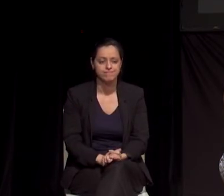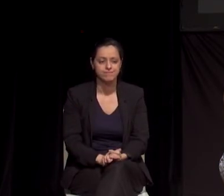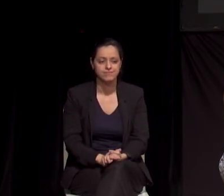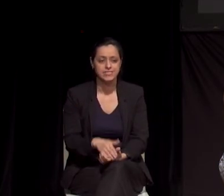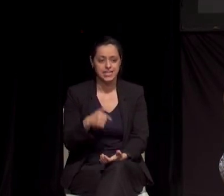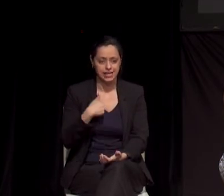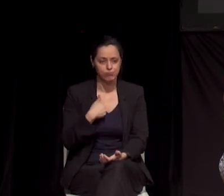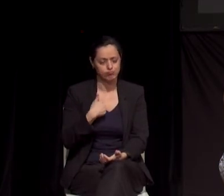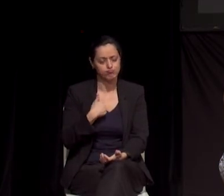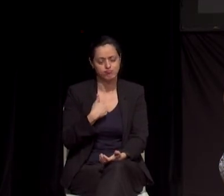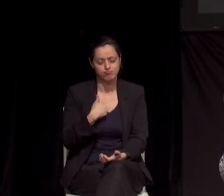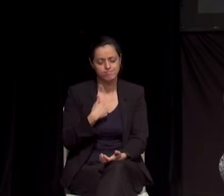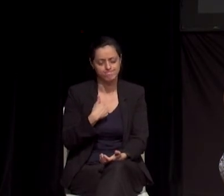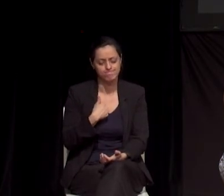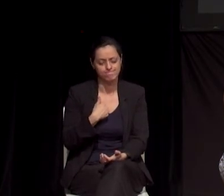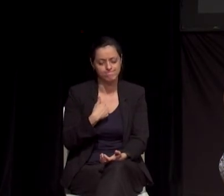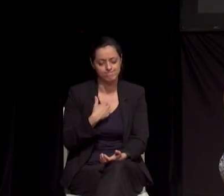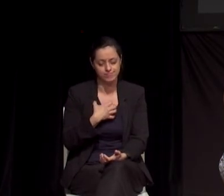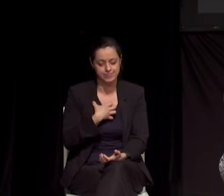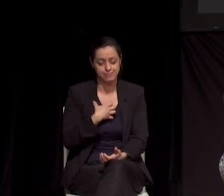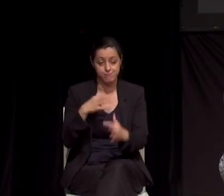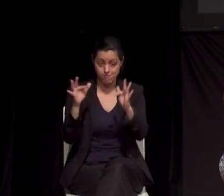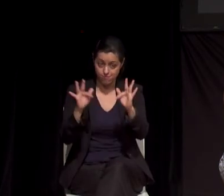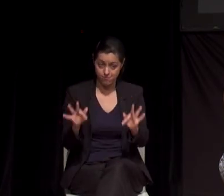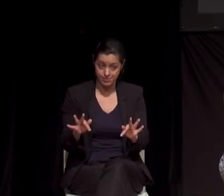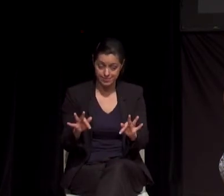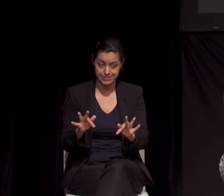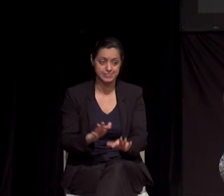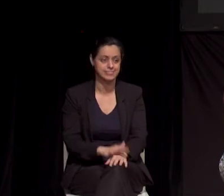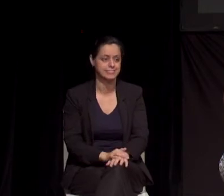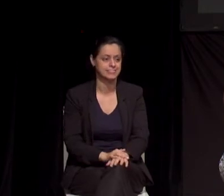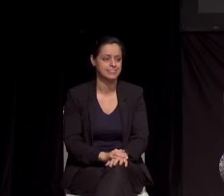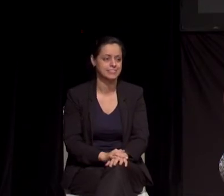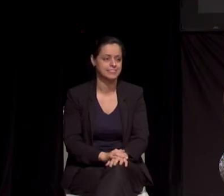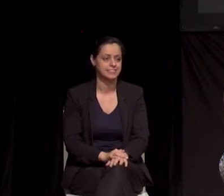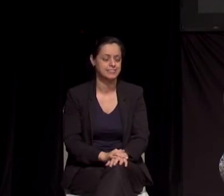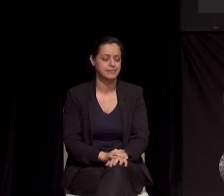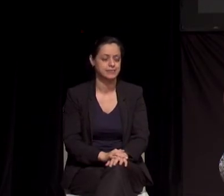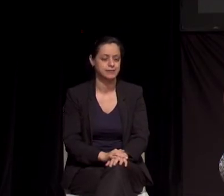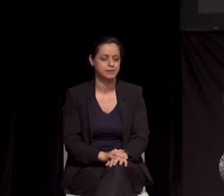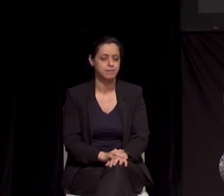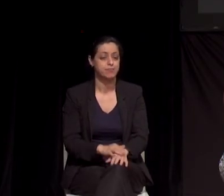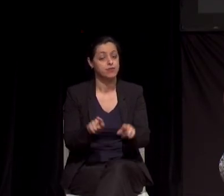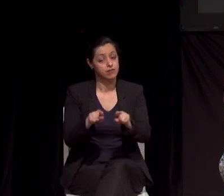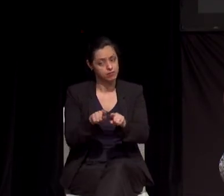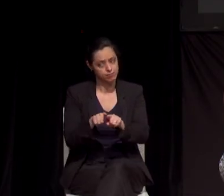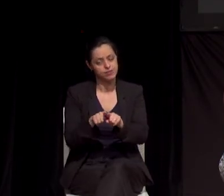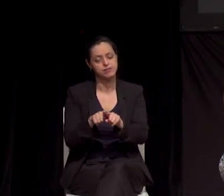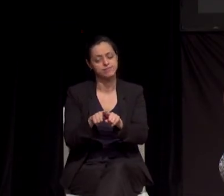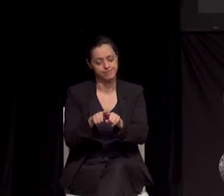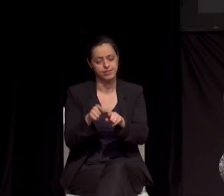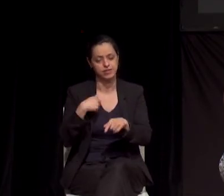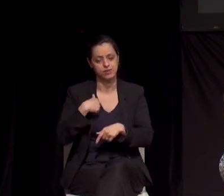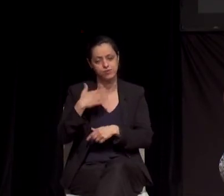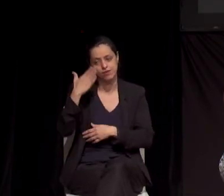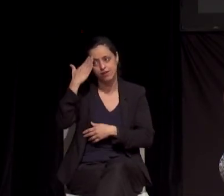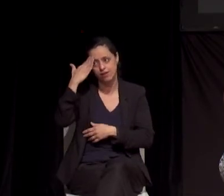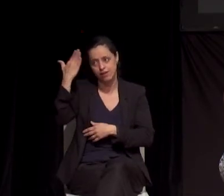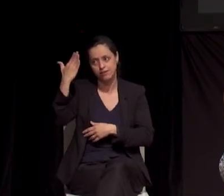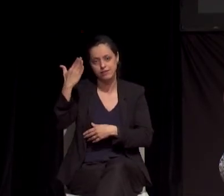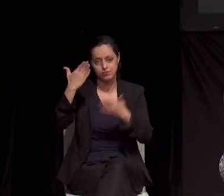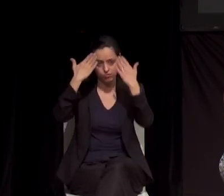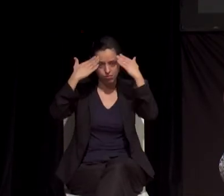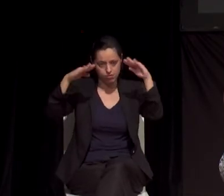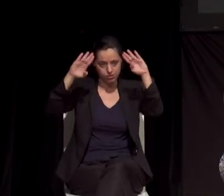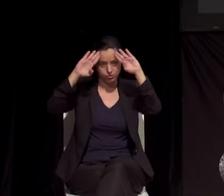gente, muito feliz, emocionado. Eu, de novo, agradeço os orixás por me permitirem mais